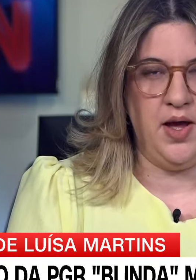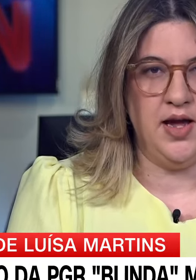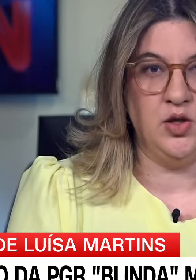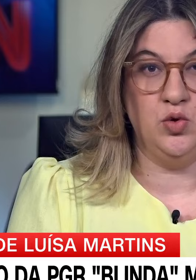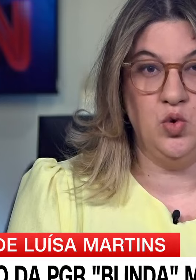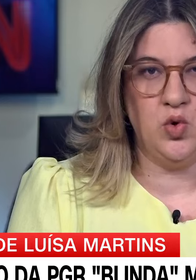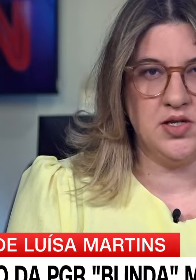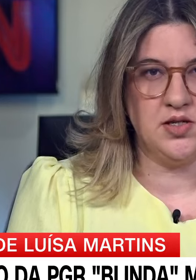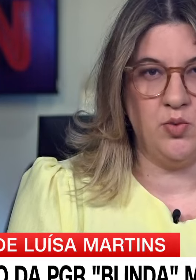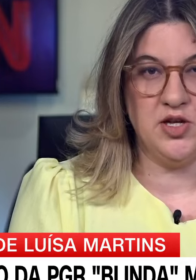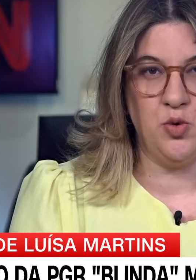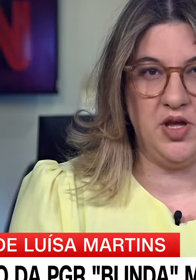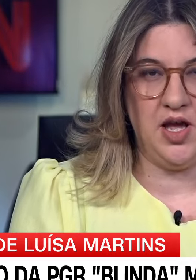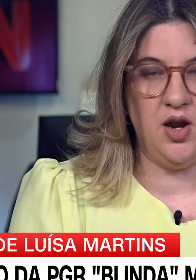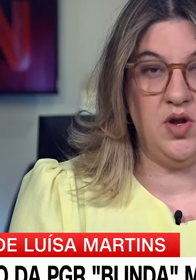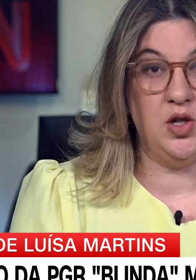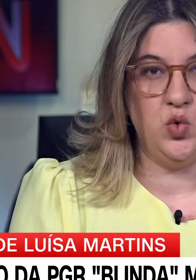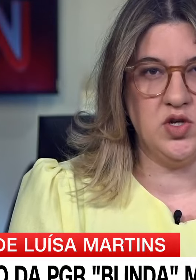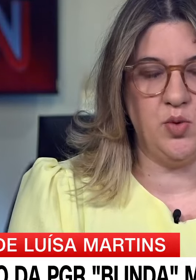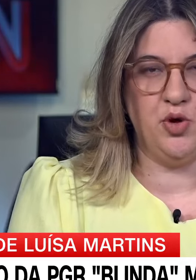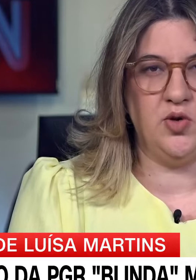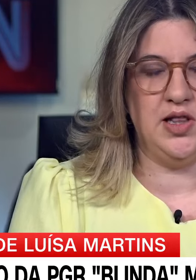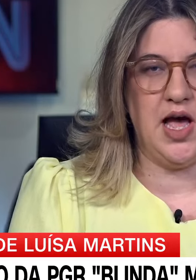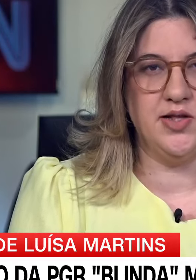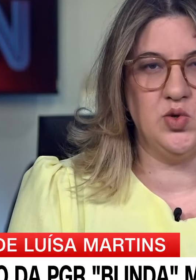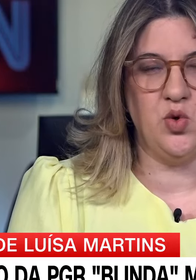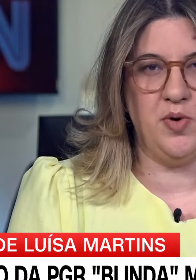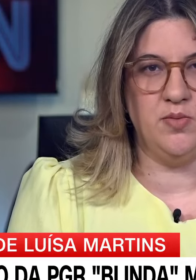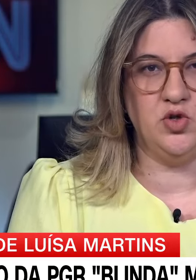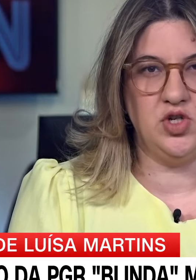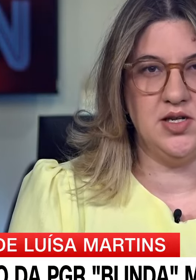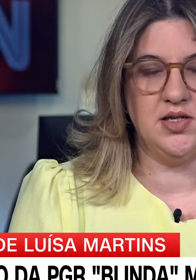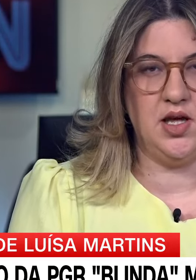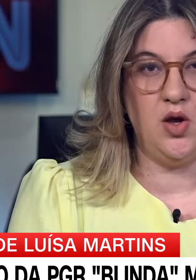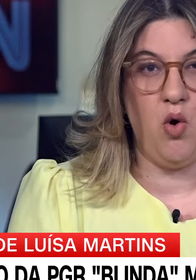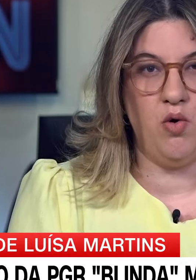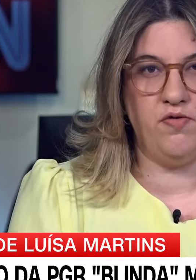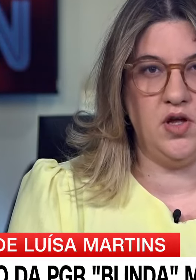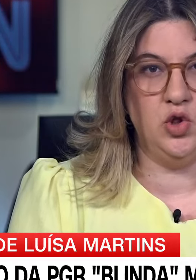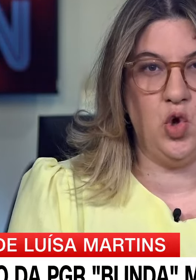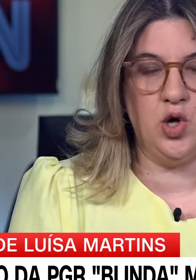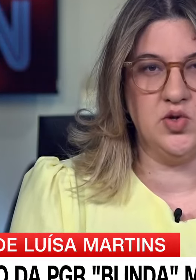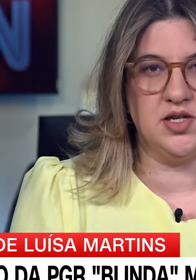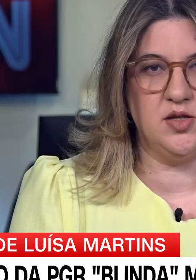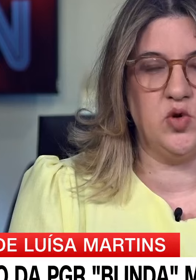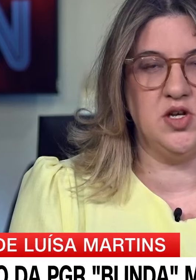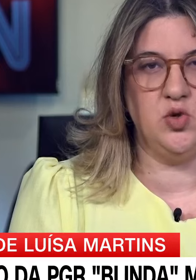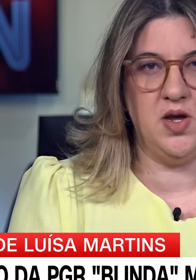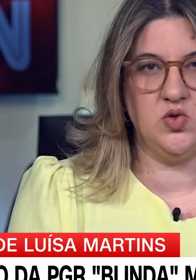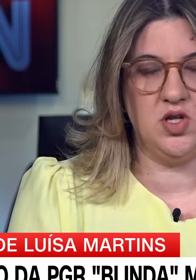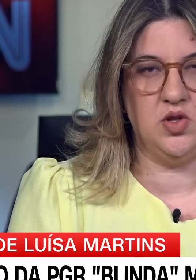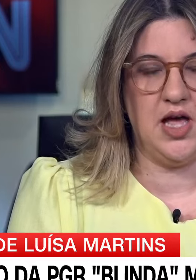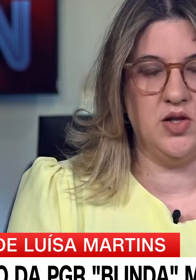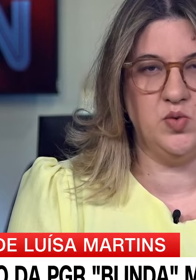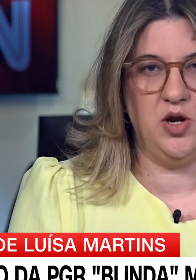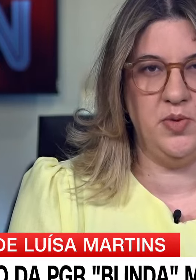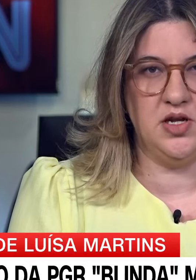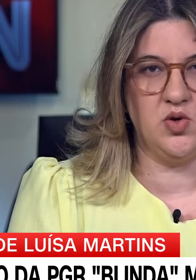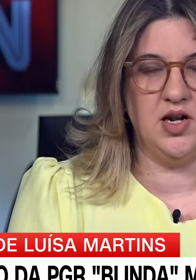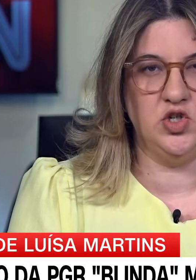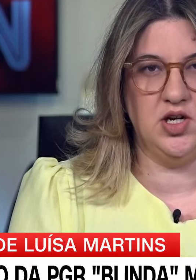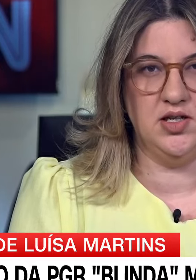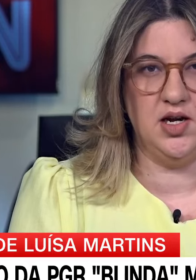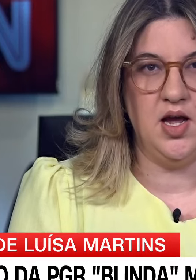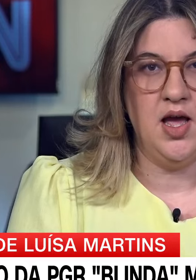Paulo é em duas é um texto pequeno e em duas oportunidades o Supremo diz que houve em todos esses procedimentos adotados pelo